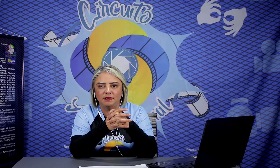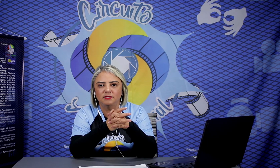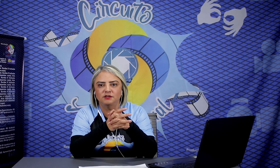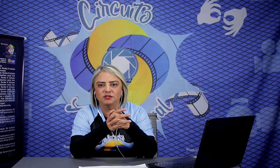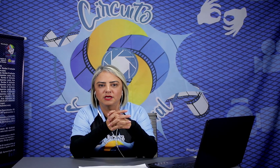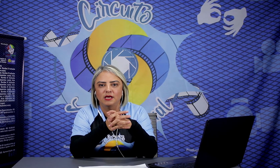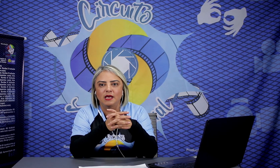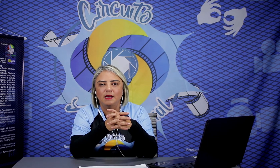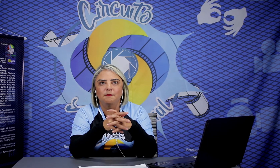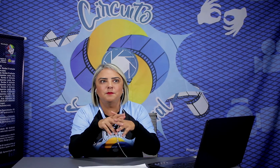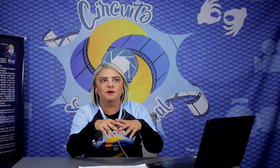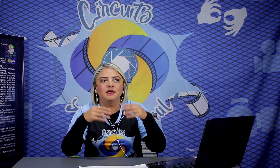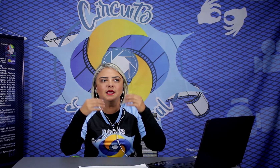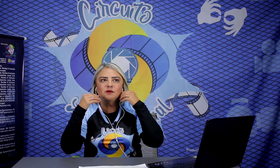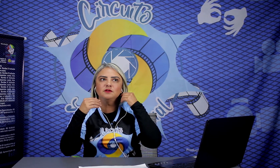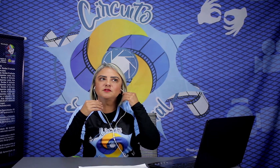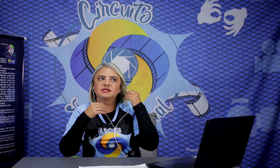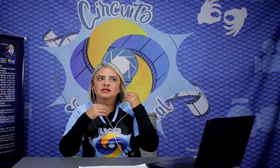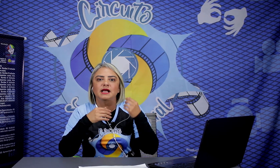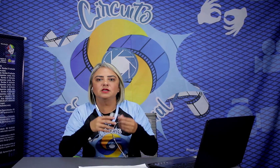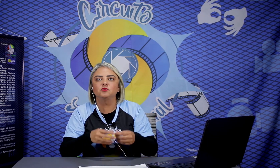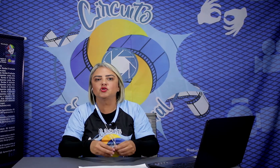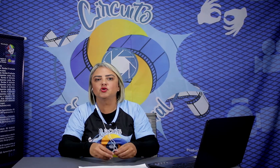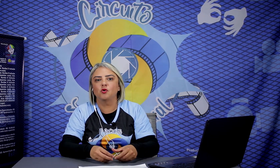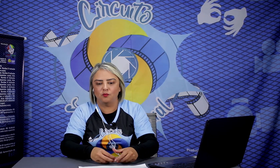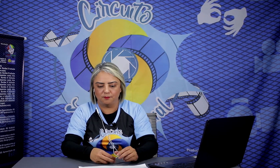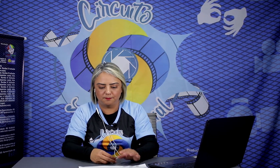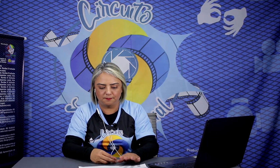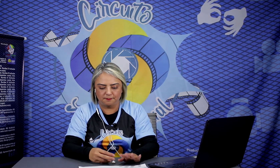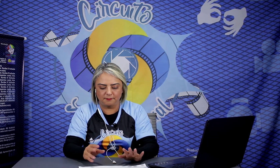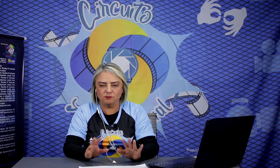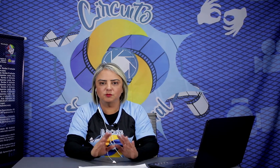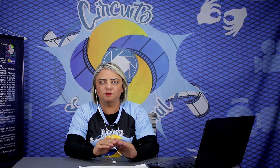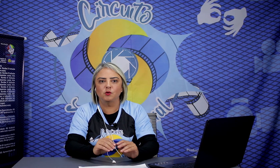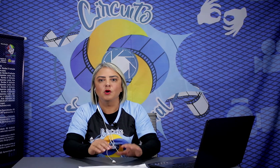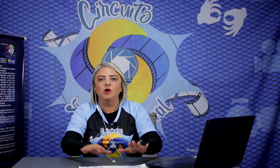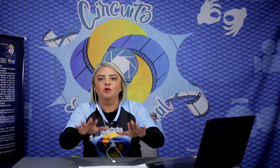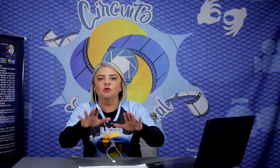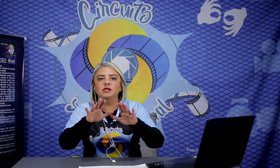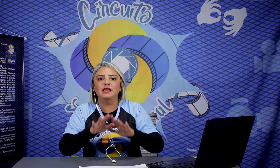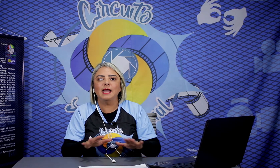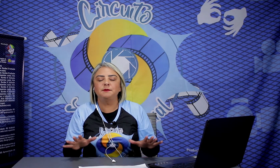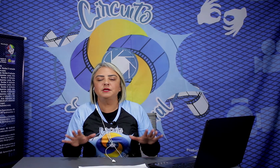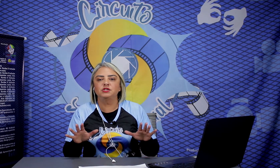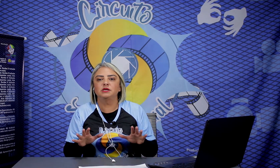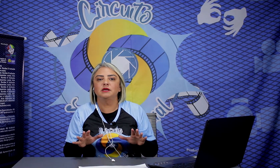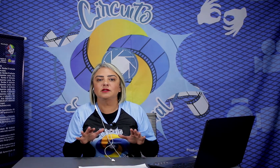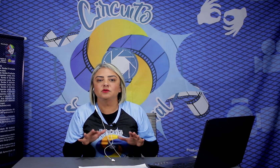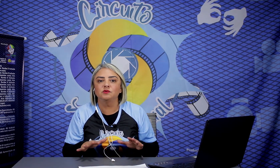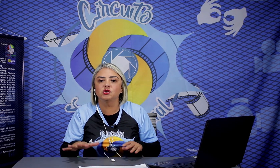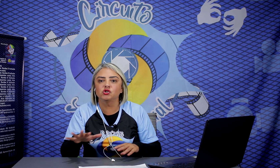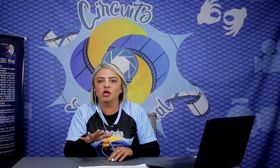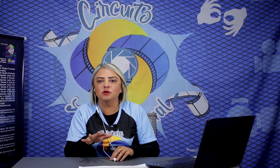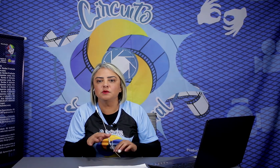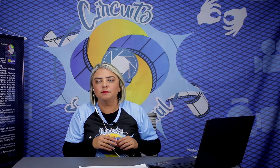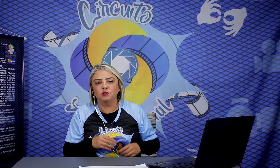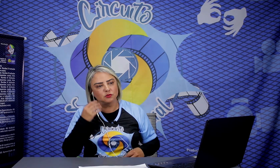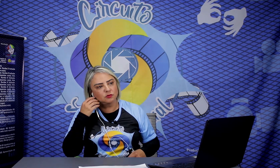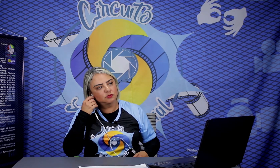Exatamente. Porque quando você está ali no show, vamos supor, o intérprete que atua só no âmbito